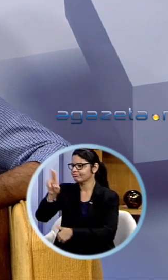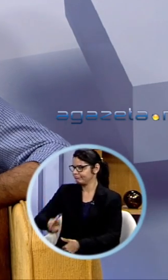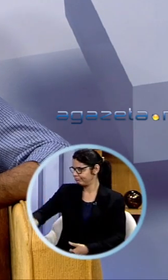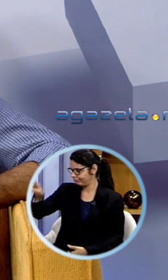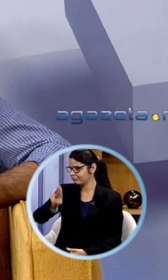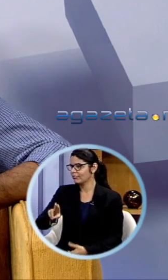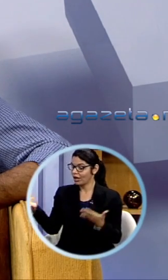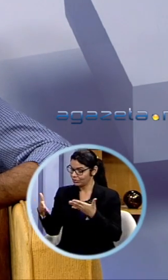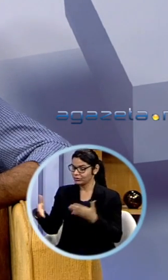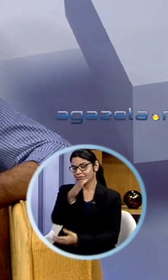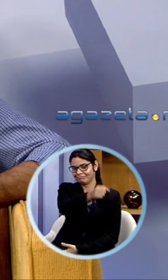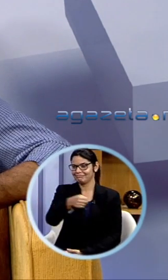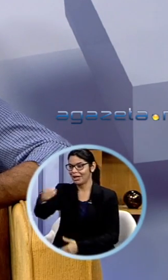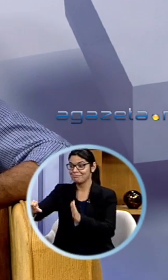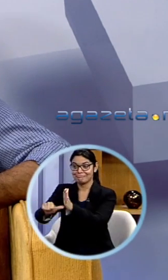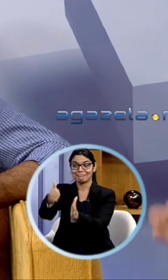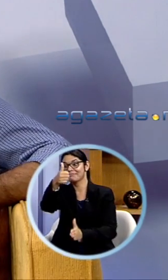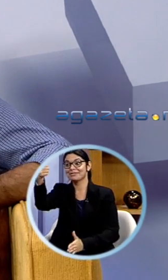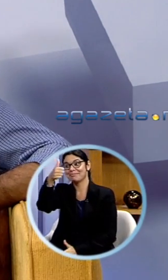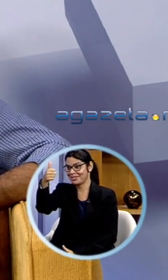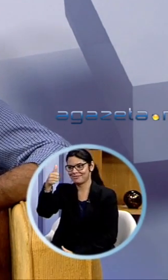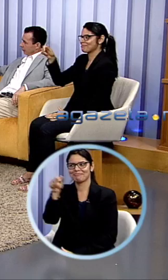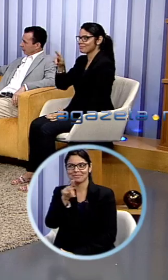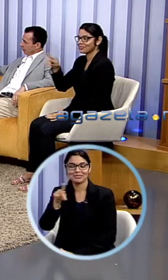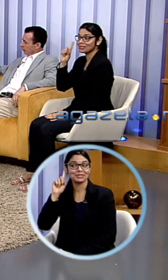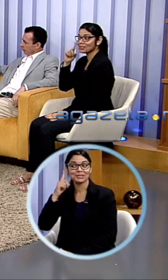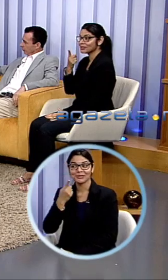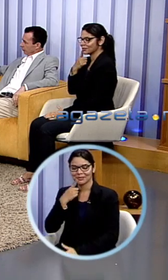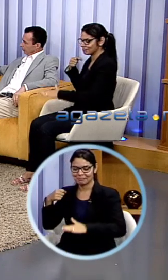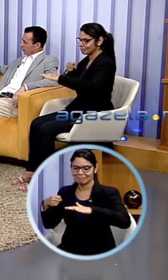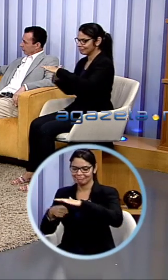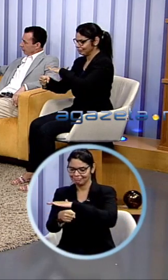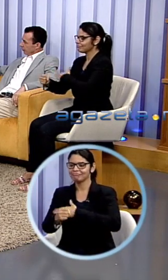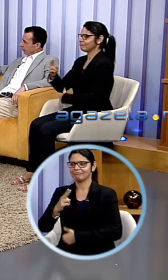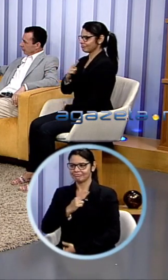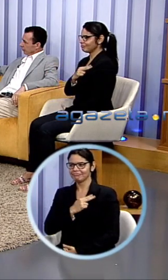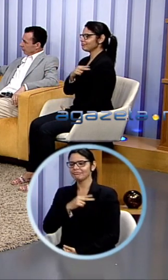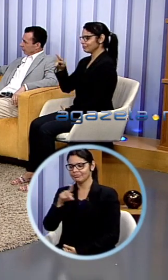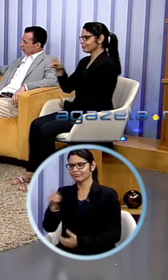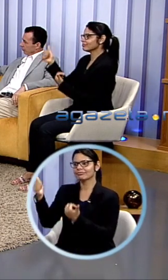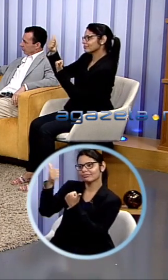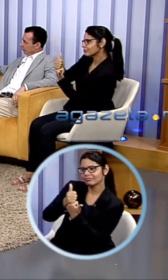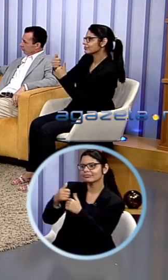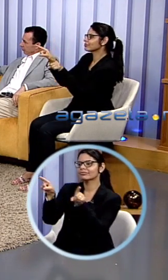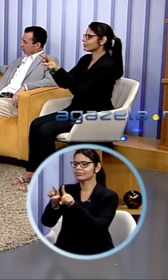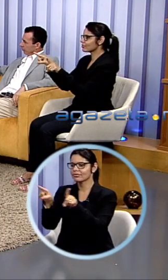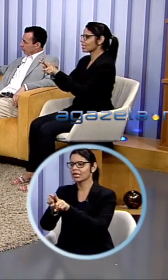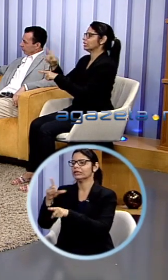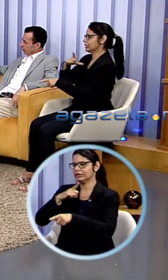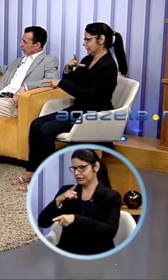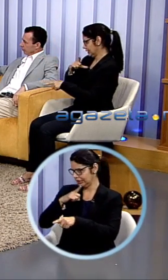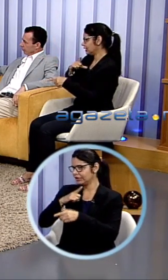nós temos o professor Lucas que é o primeiro professor da UFAC surdo né Eh Professor Substituto e houve o concurso para